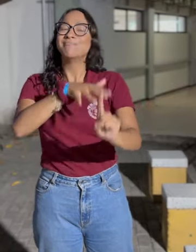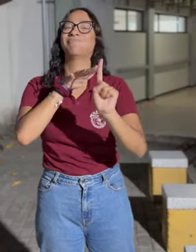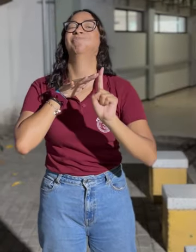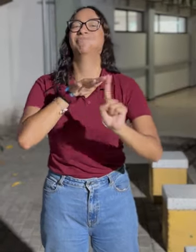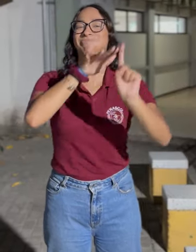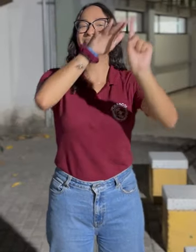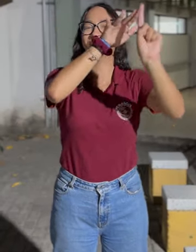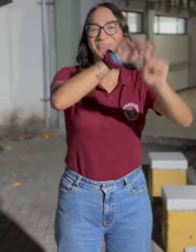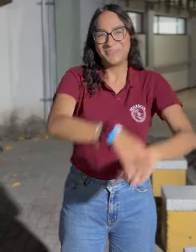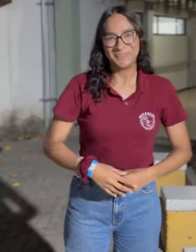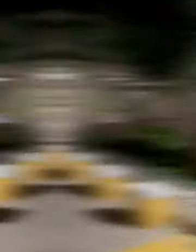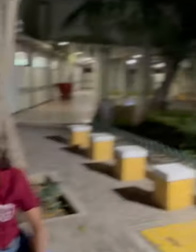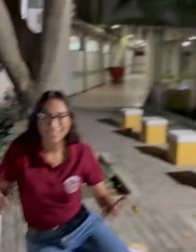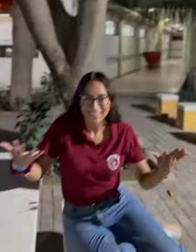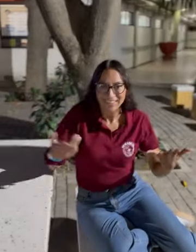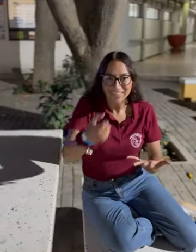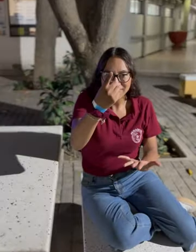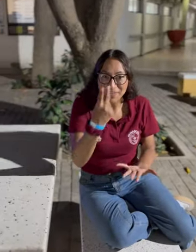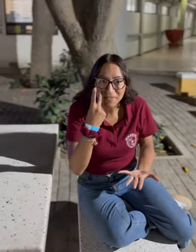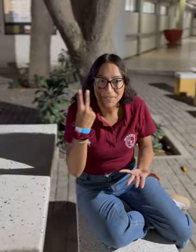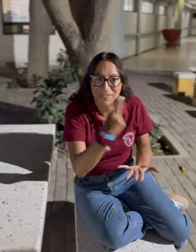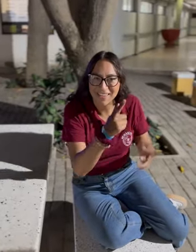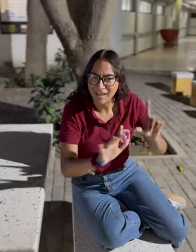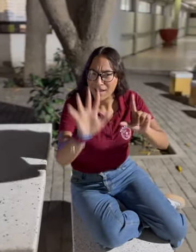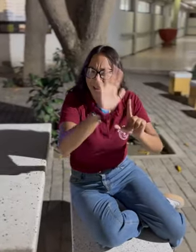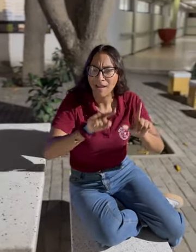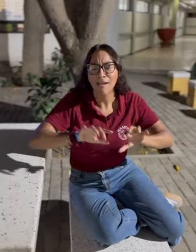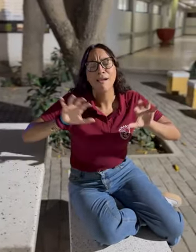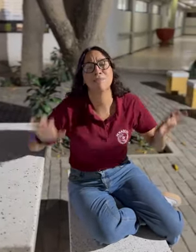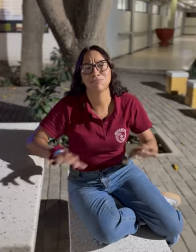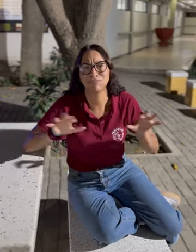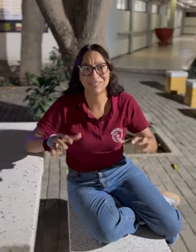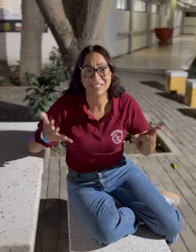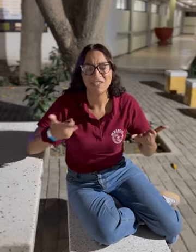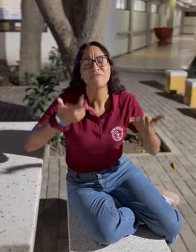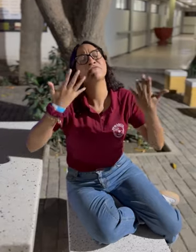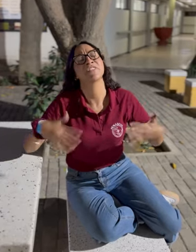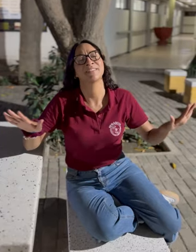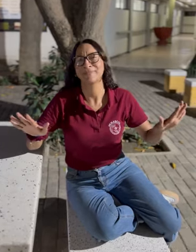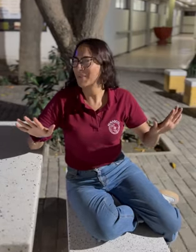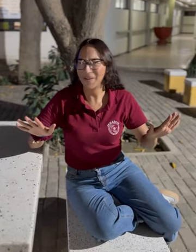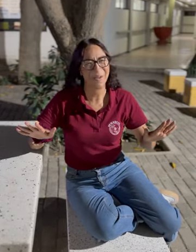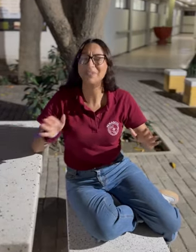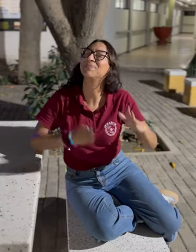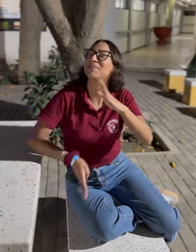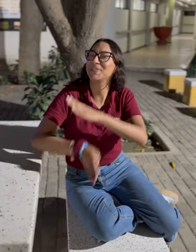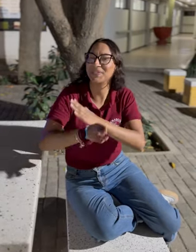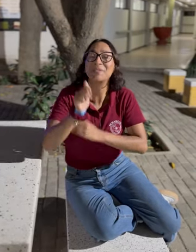ser aplicada en la incidencia. ¿Vieron? Pero estas actividades aún no han finalizado. Mañana continuaremos con el